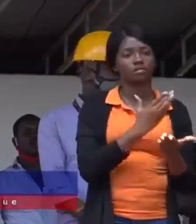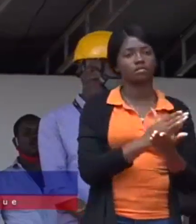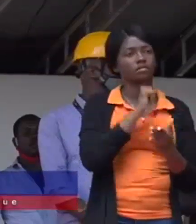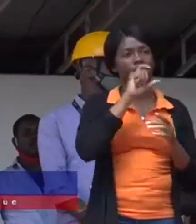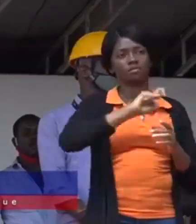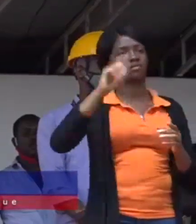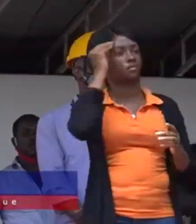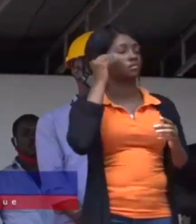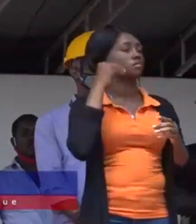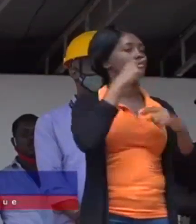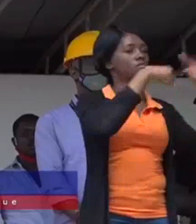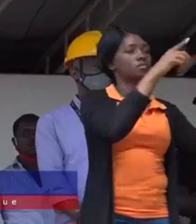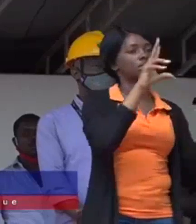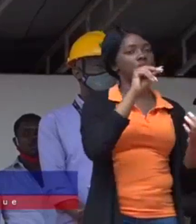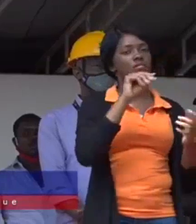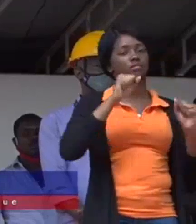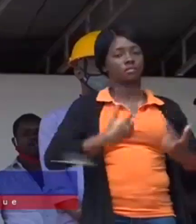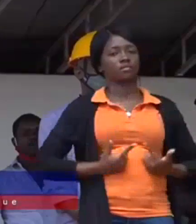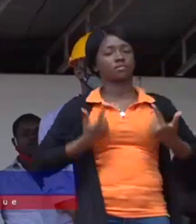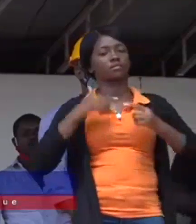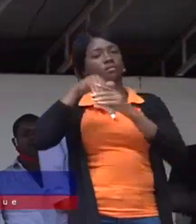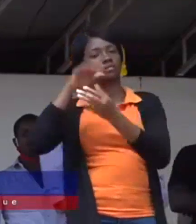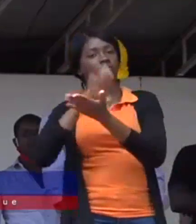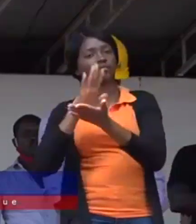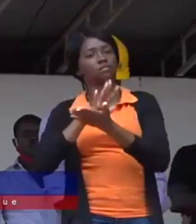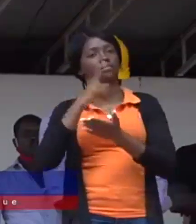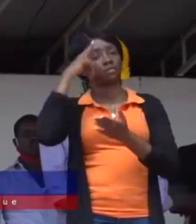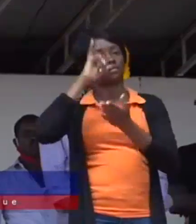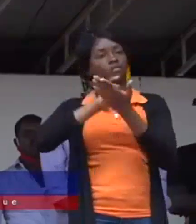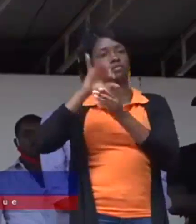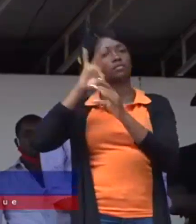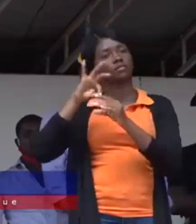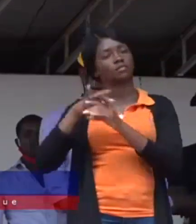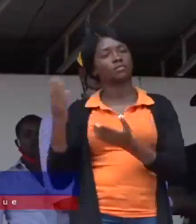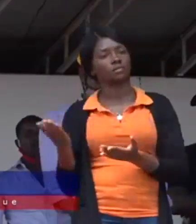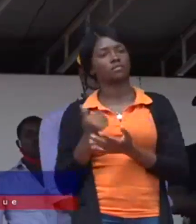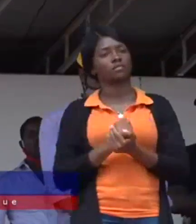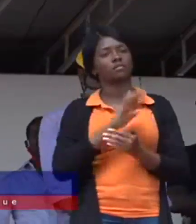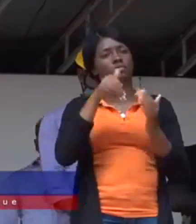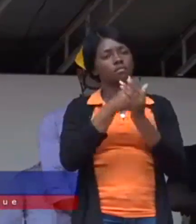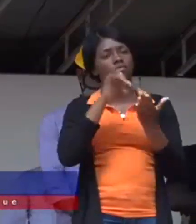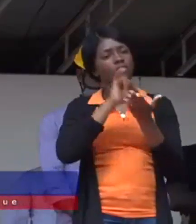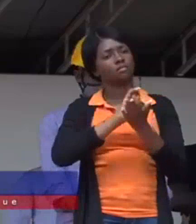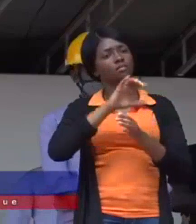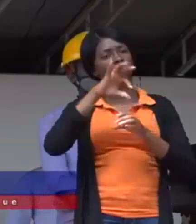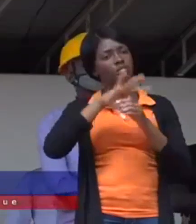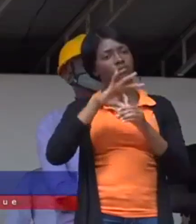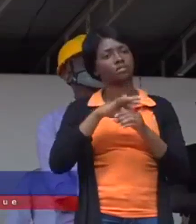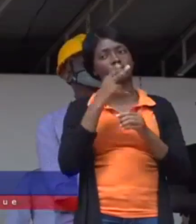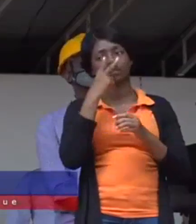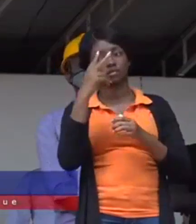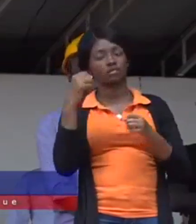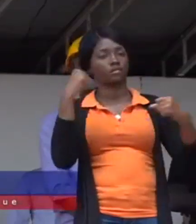besoin la caillou. A bien internat en non. C'est pour ça me dévoter. Tout ça me dévoter yo. Et c'est pour ça que nous avons bataille